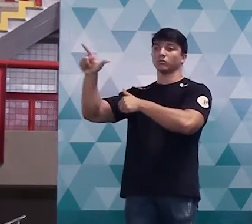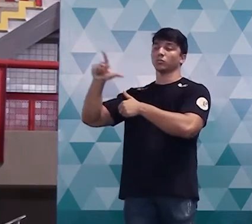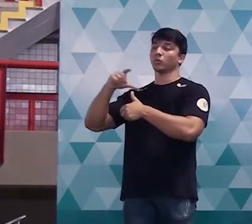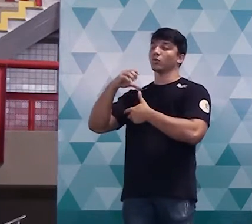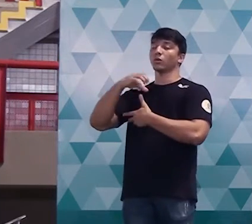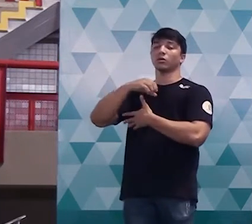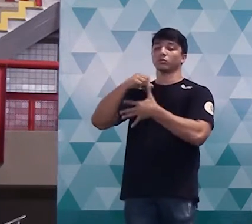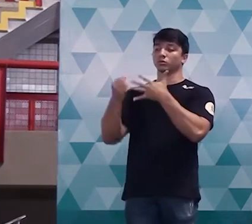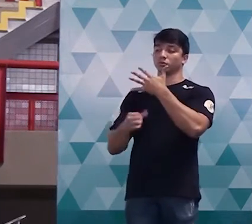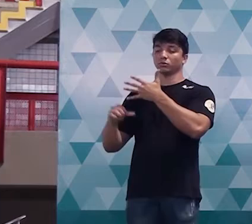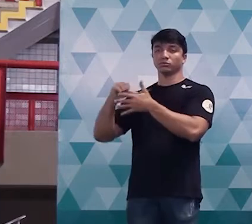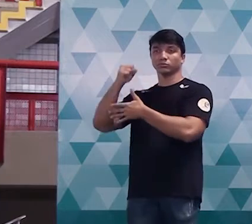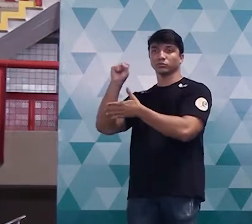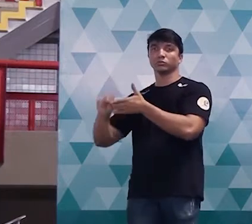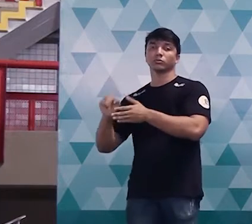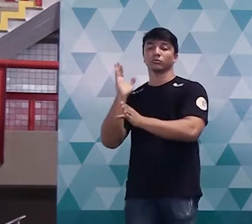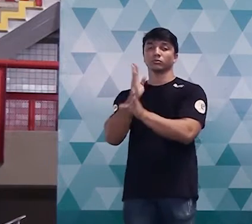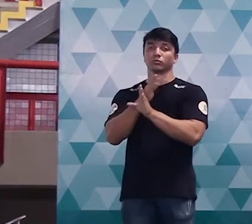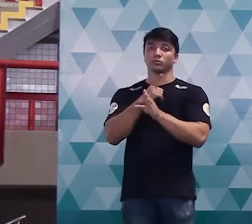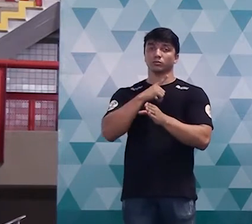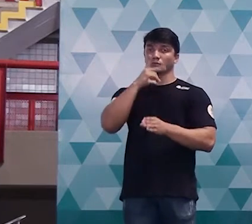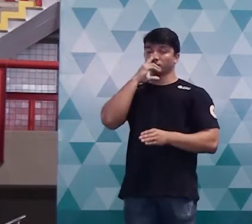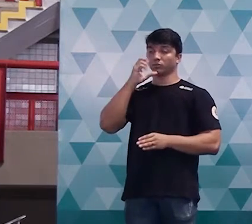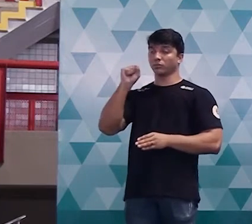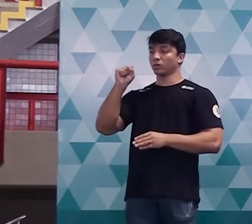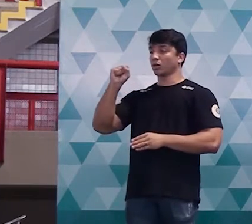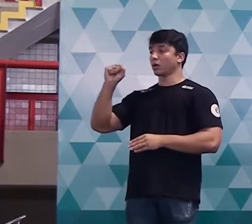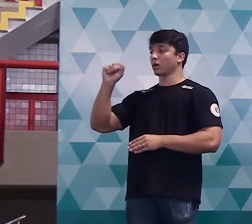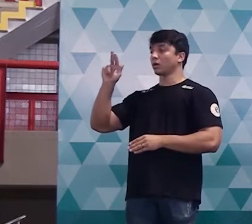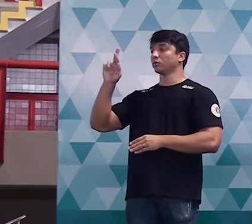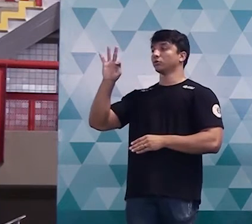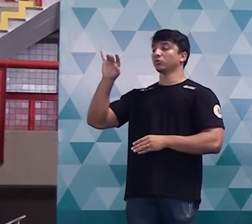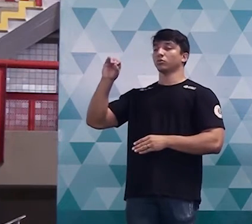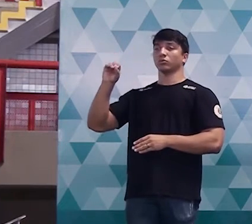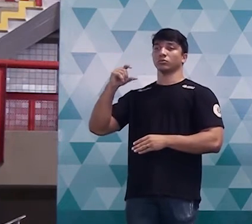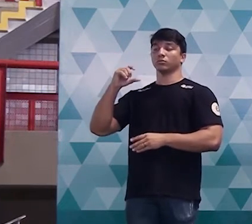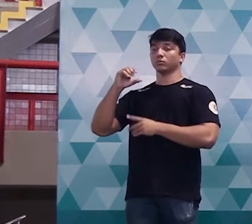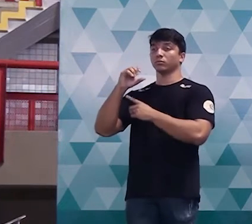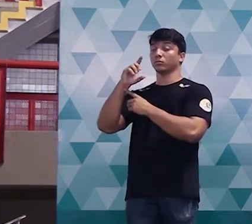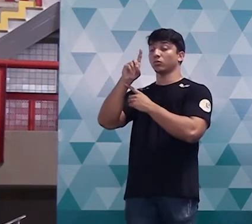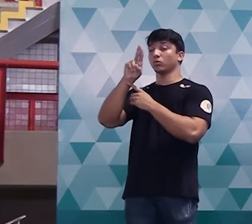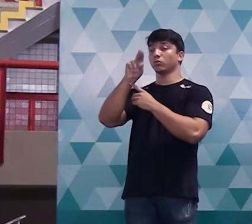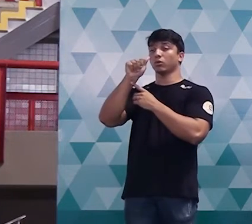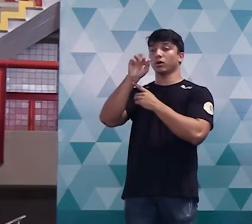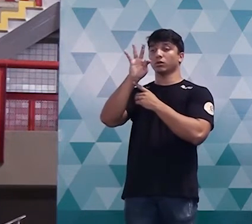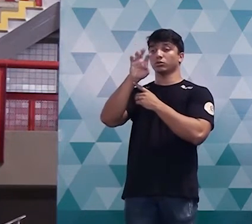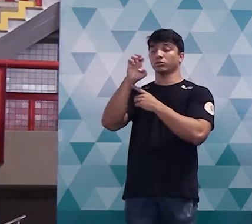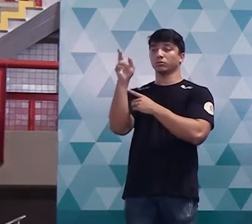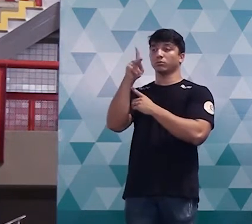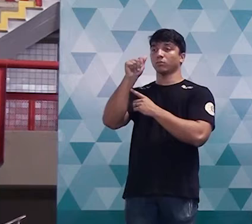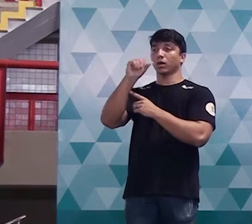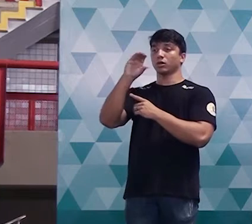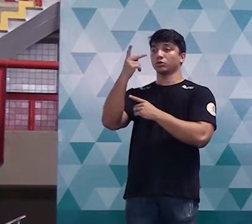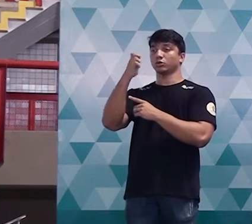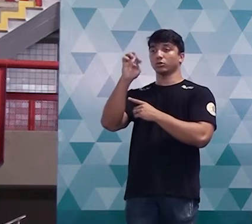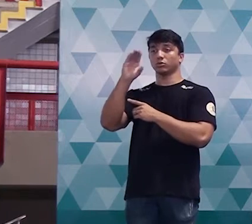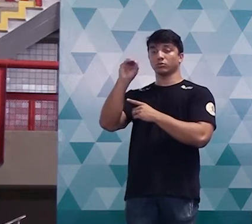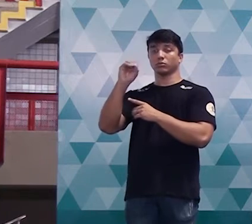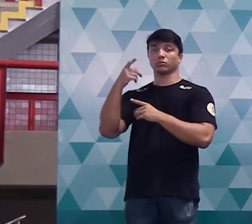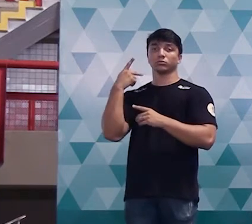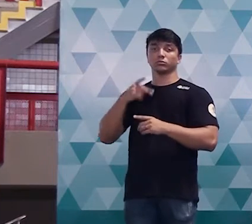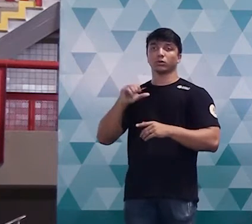até mesmo porque Duarte Pacheco, um navegador português, já havia chegado aqui na foz